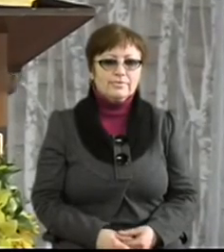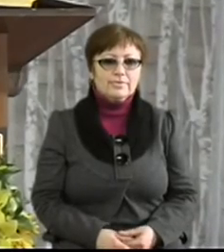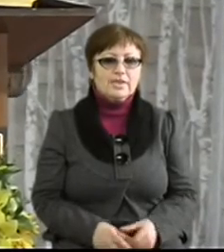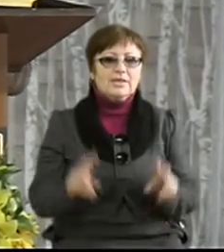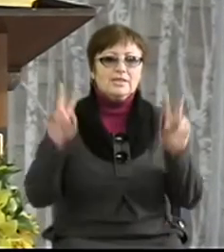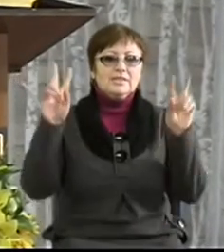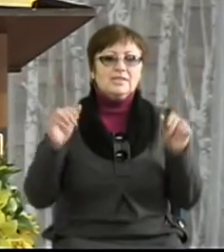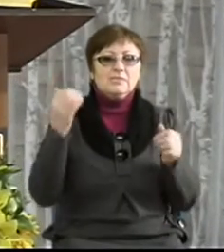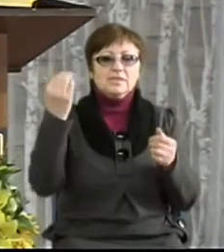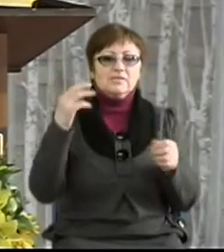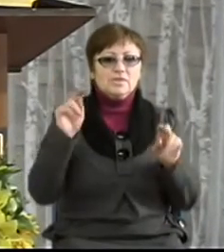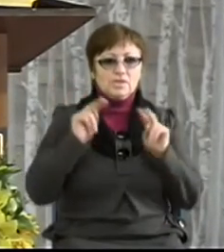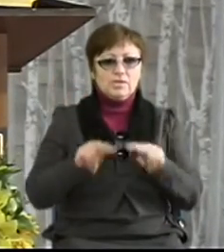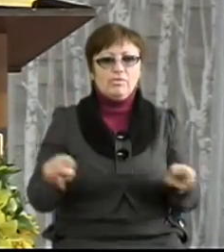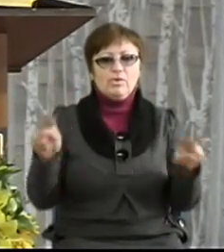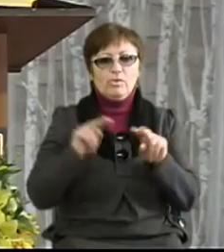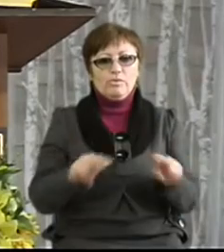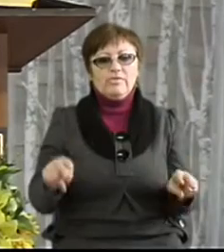Тема сегодняшней проповеди,